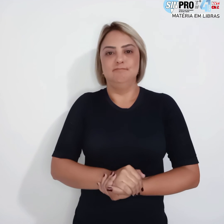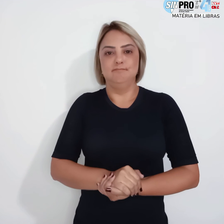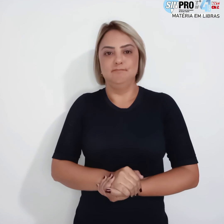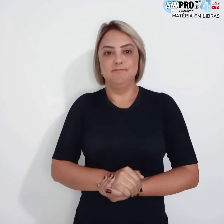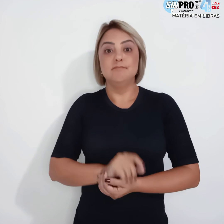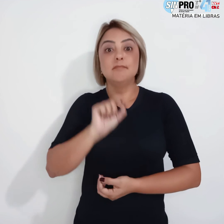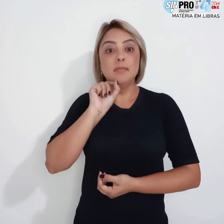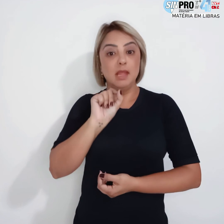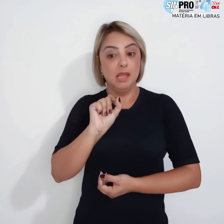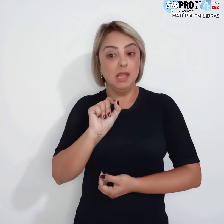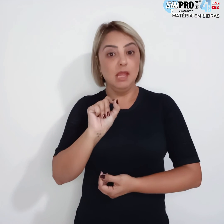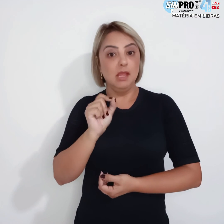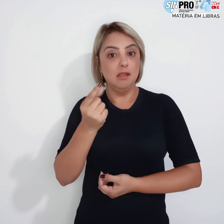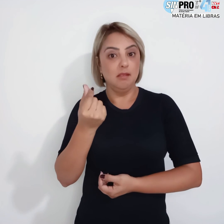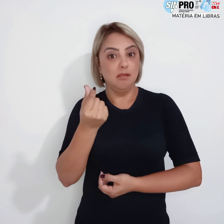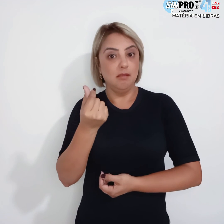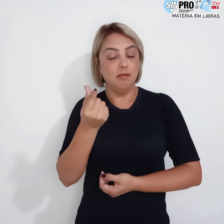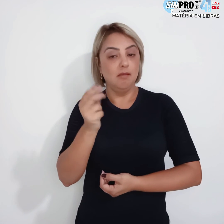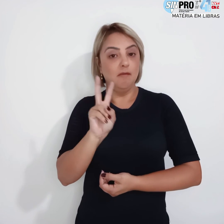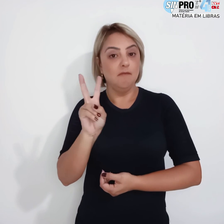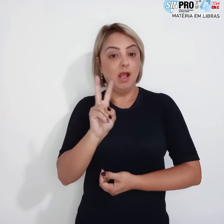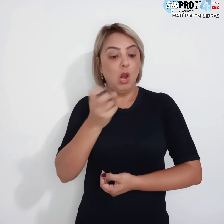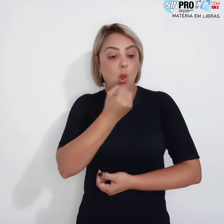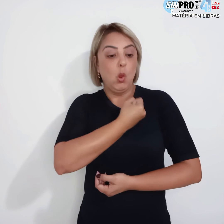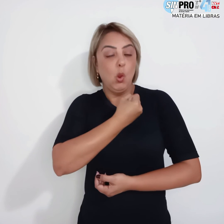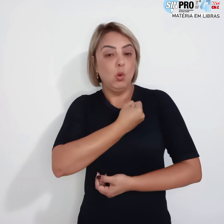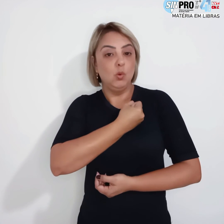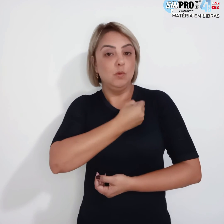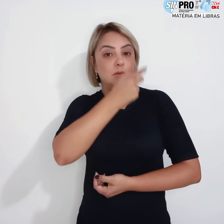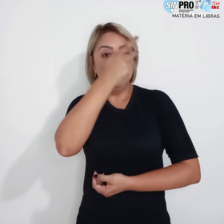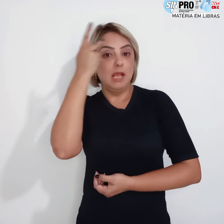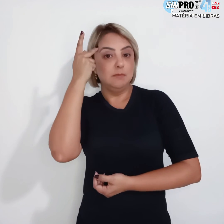Este valor é o número dos que não foram ao exame,